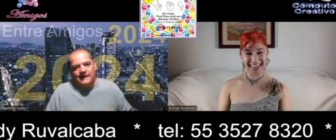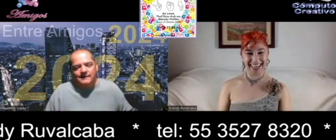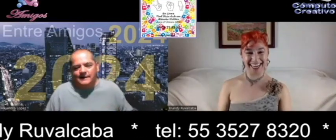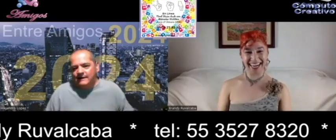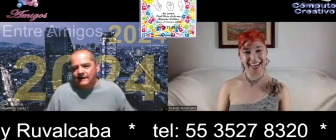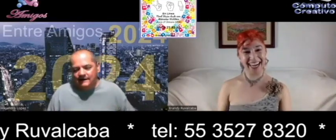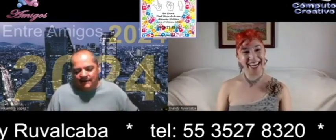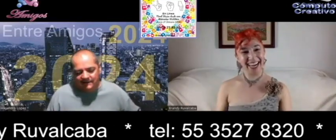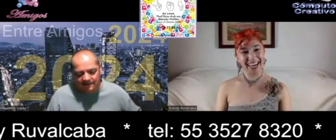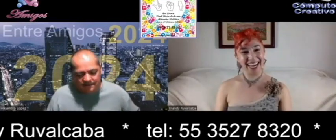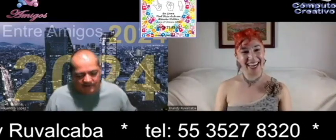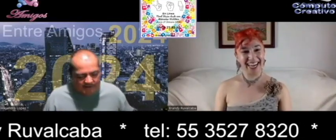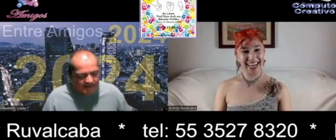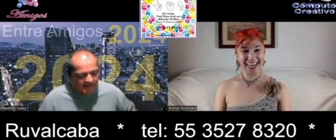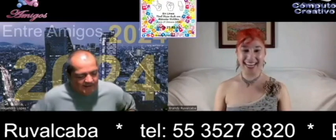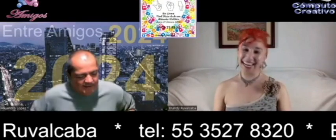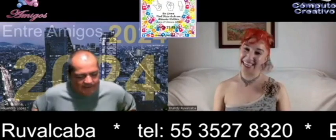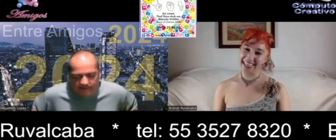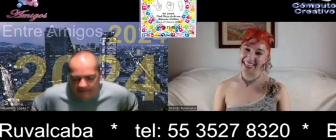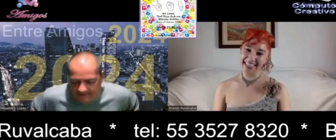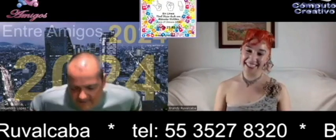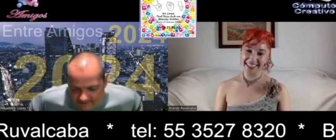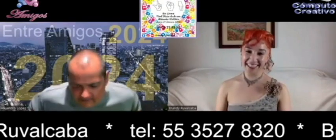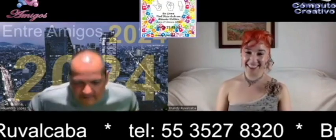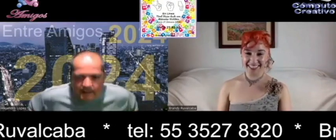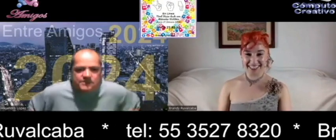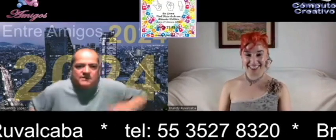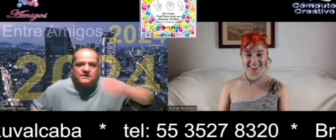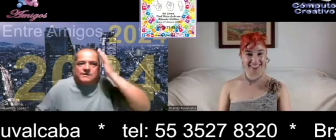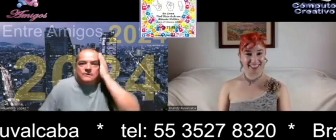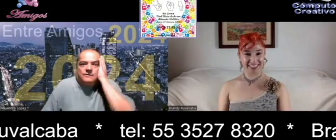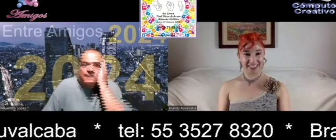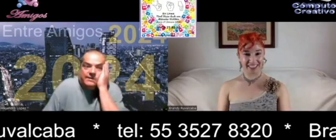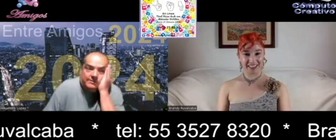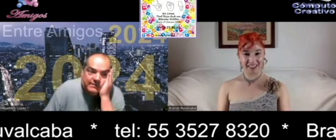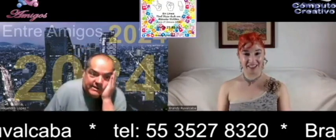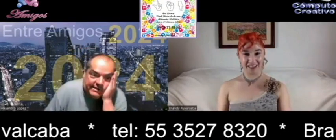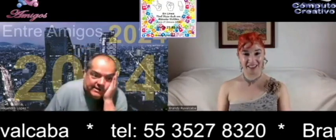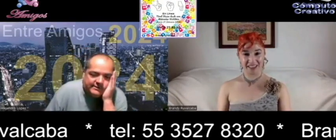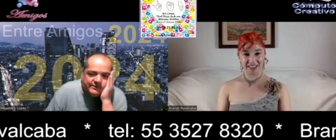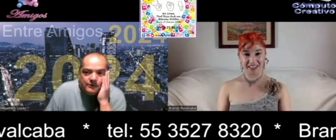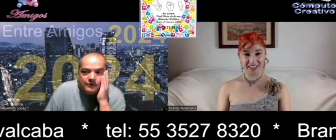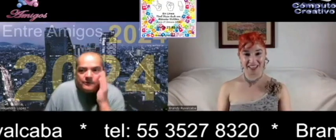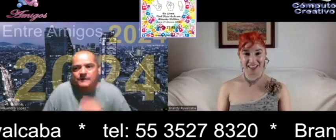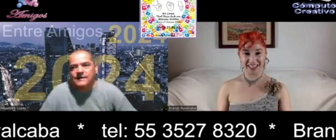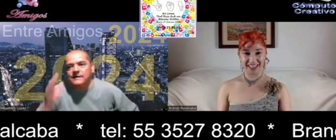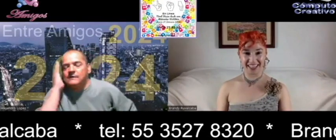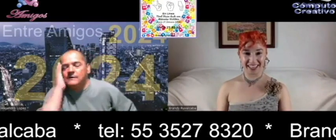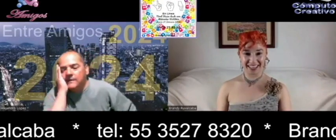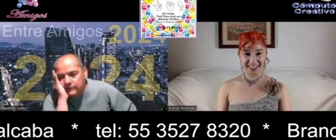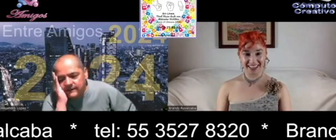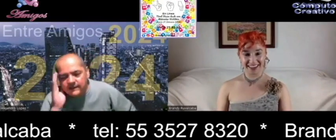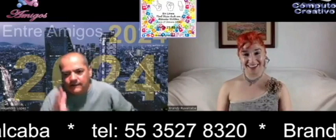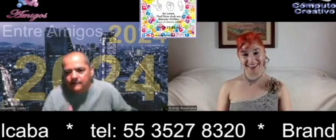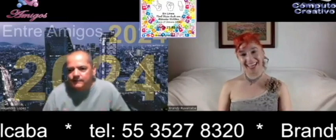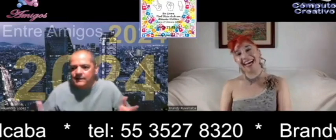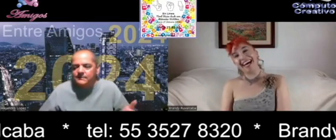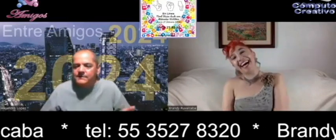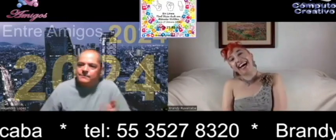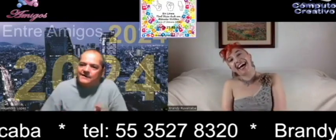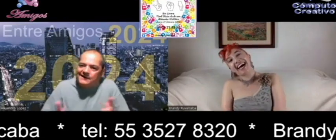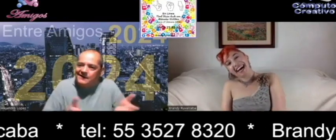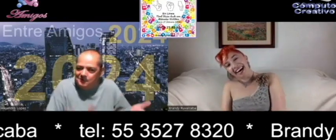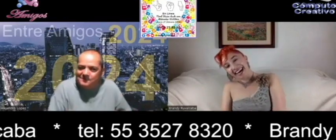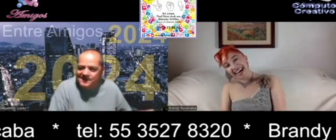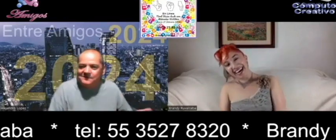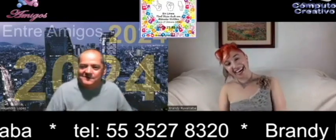que estábamos en la universidad y había, "Ay, chin, ya llegó el de matemáticas, o ya llegó el de no sé qué", le digo, espérame,